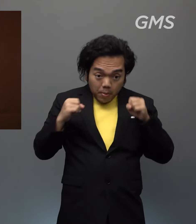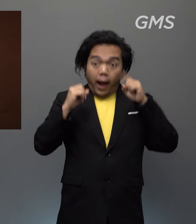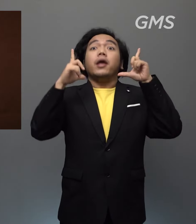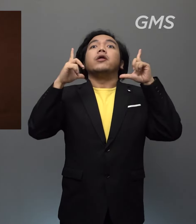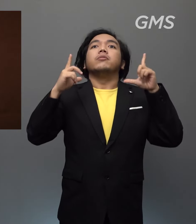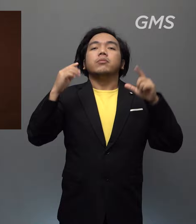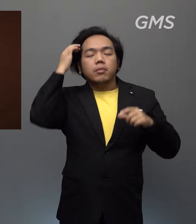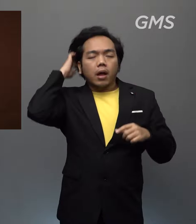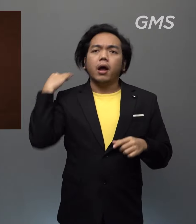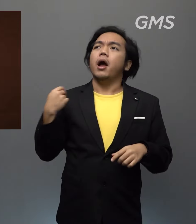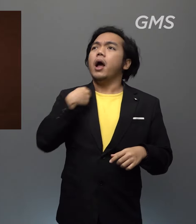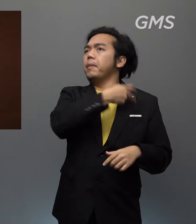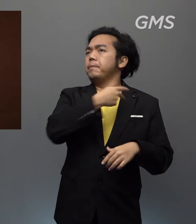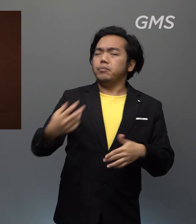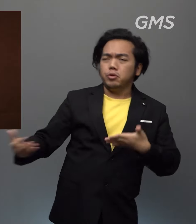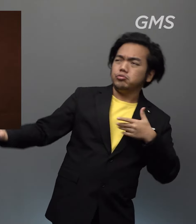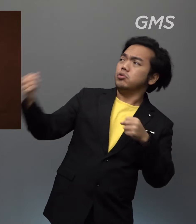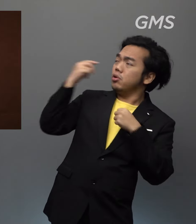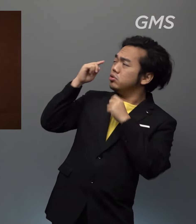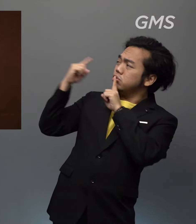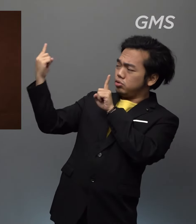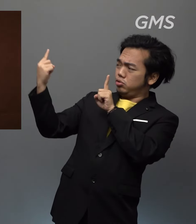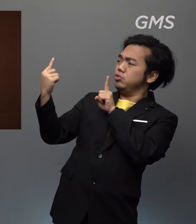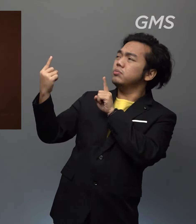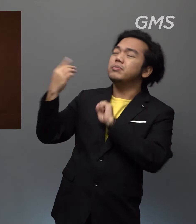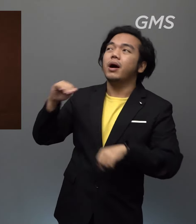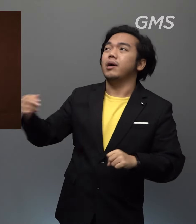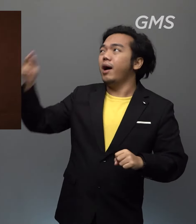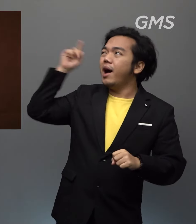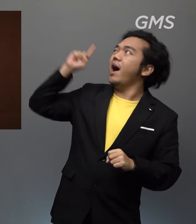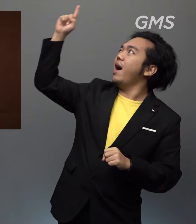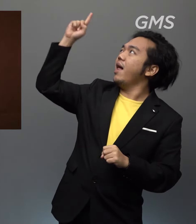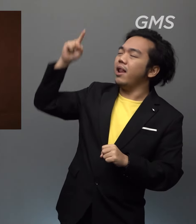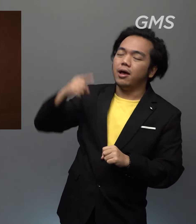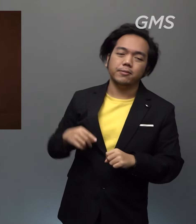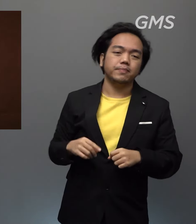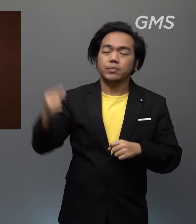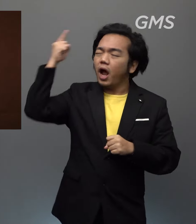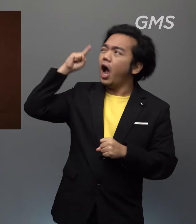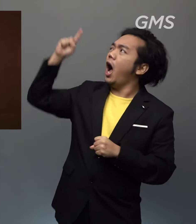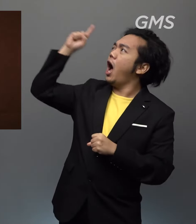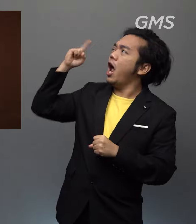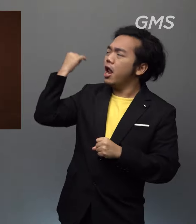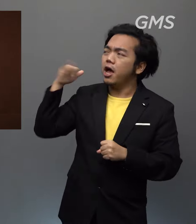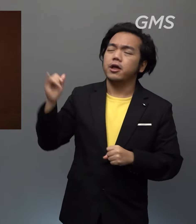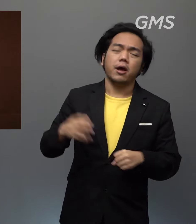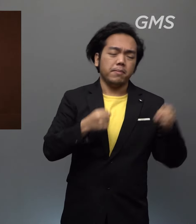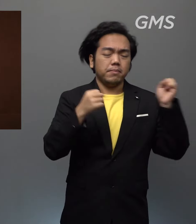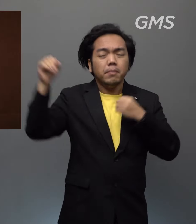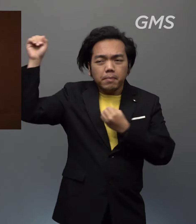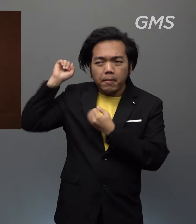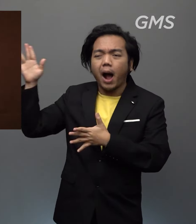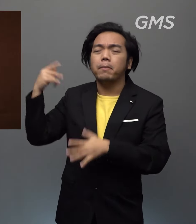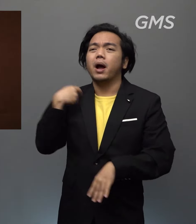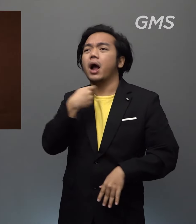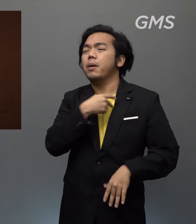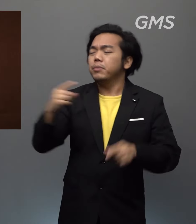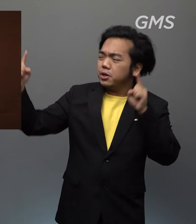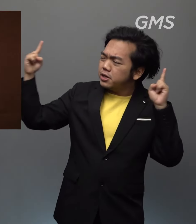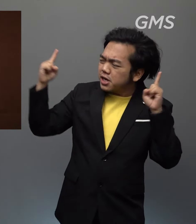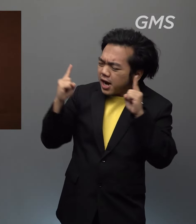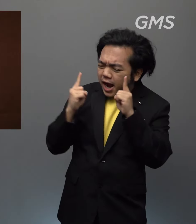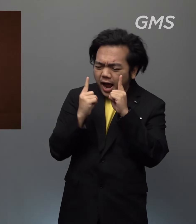kami berjumpa dengan Allah yang menciptakan langit dan bumi, Allah yang adalah Bapa kami, dekat bersama dengan kami.